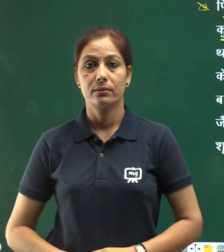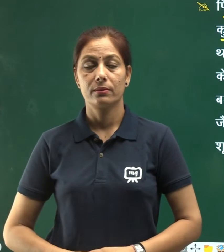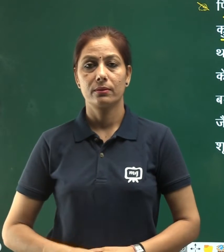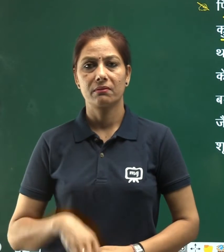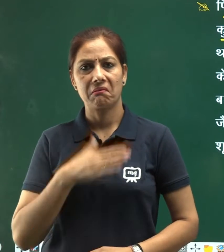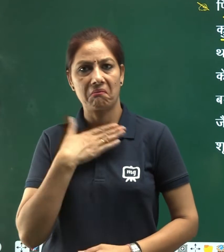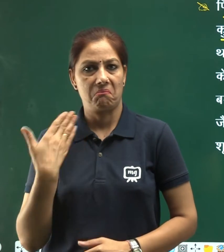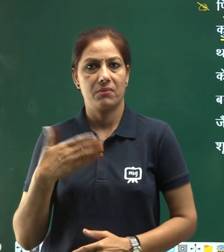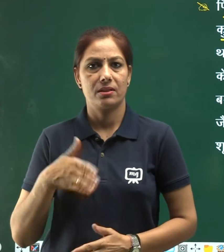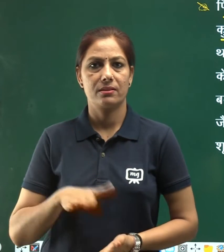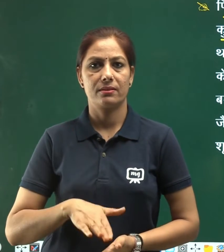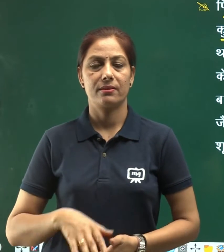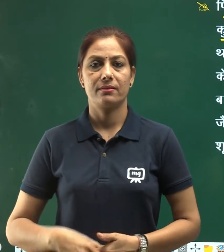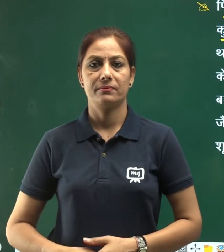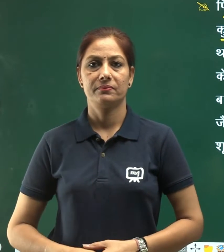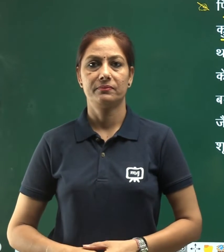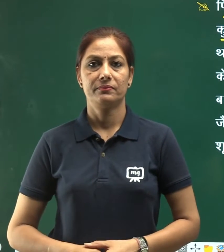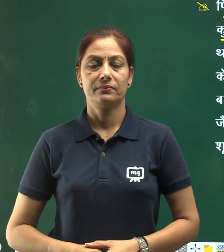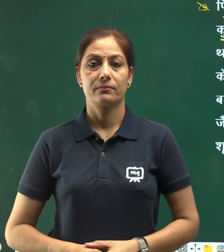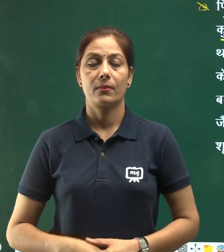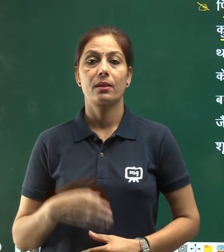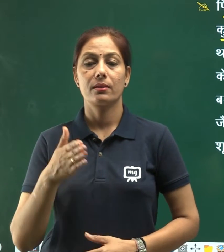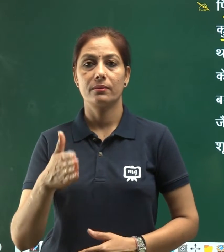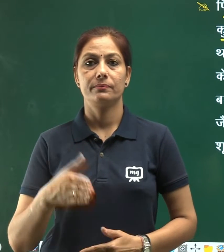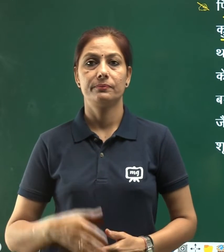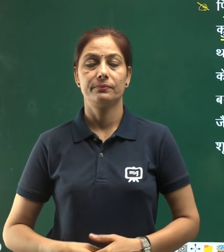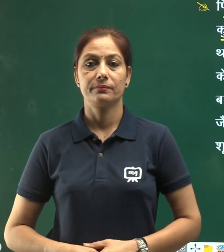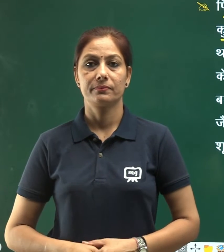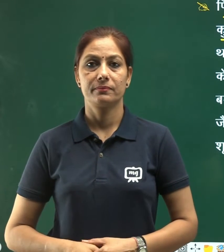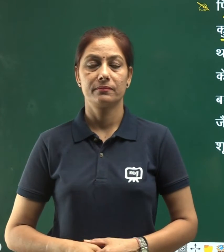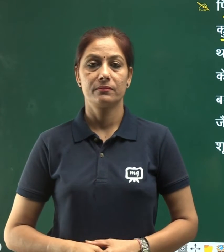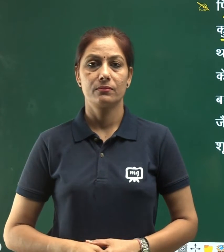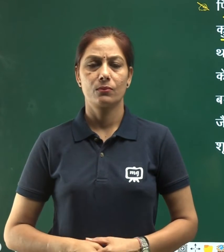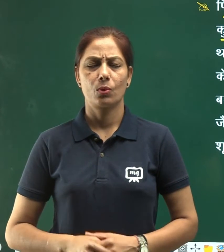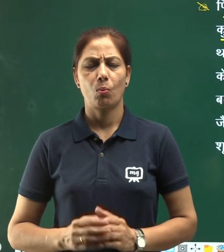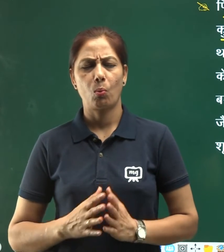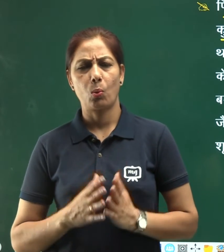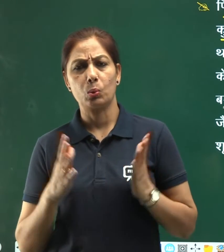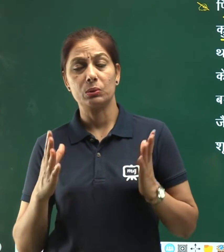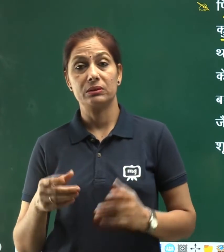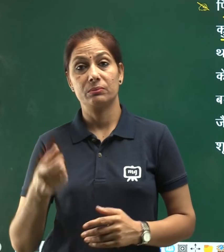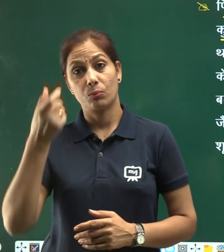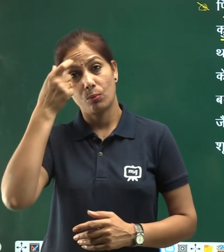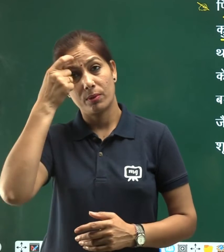मर जाता है। तब बड़ी कठिनाई से